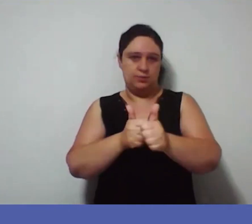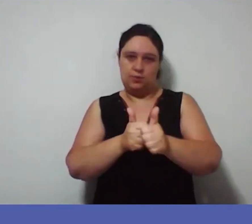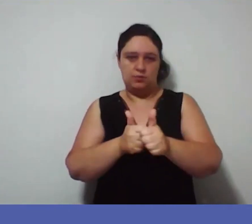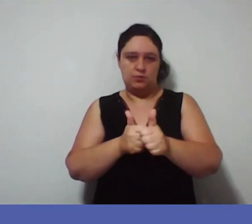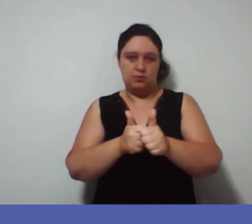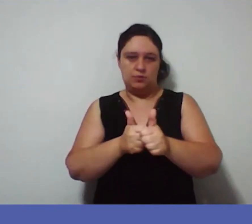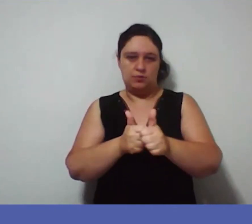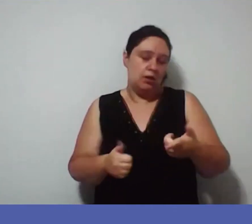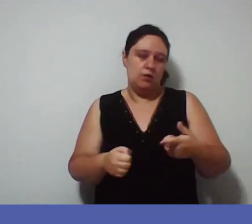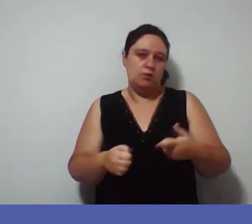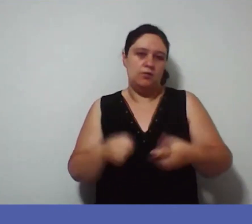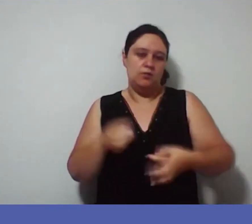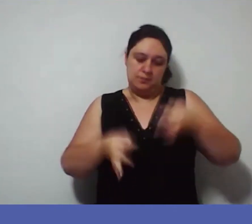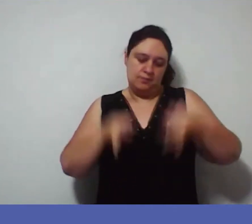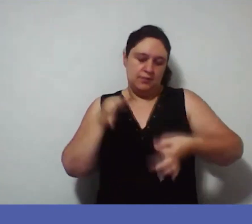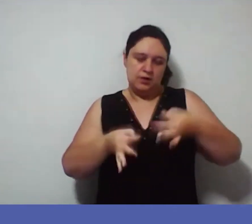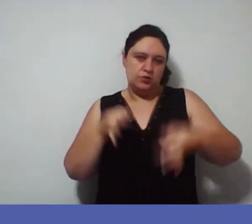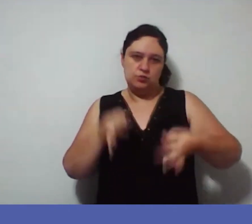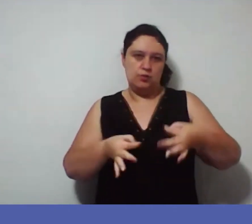julgar,